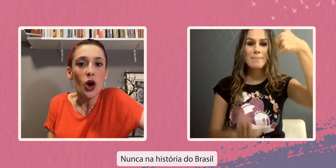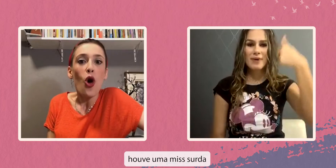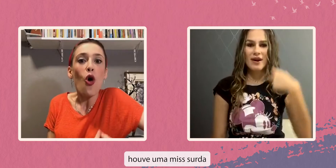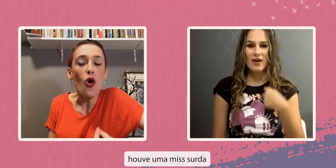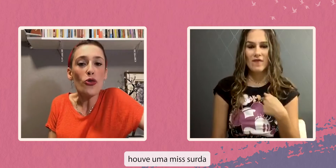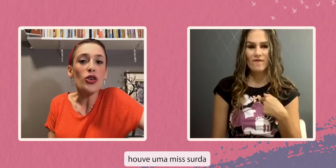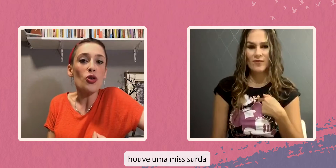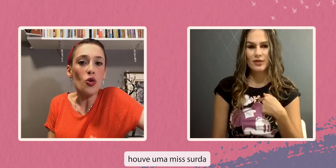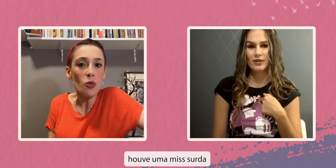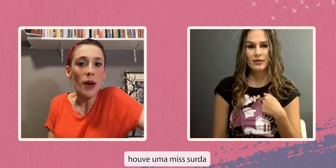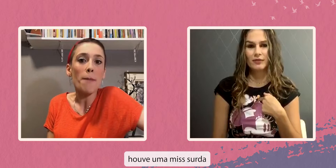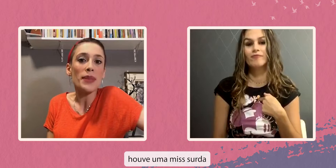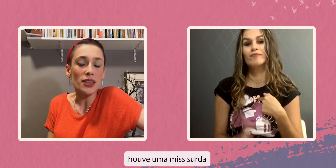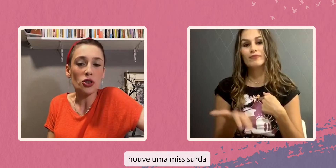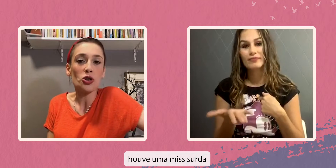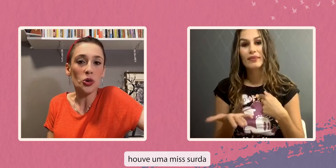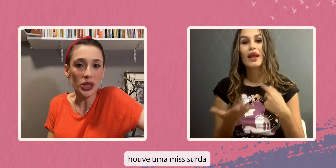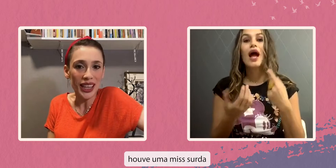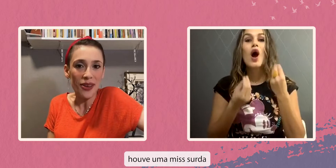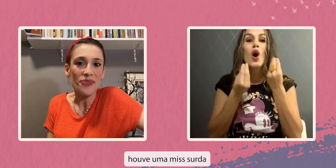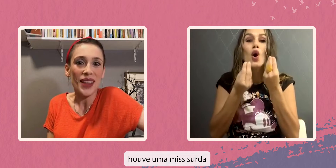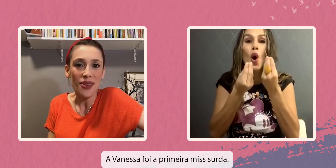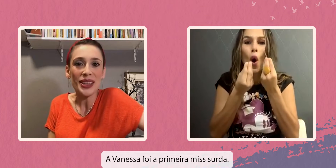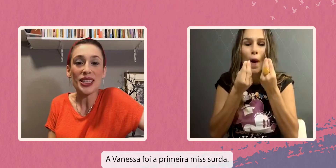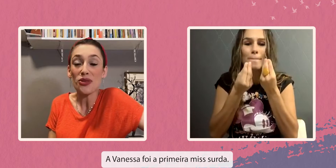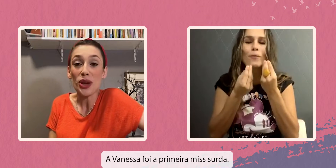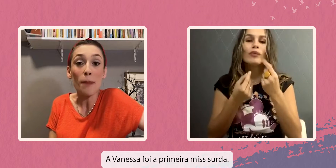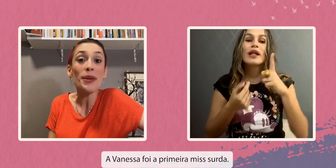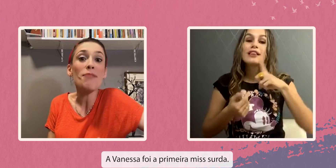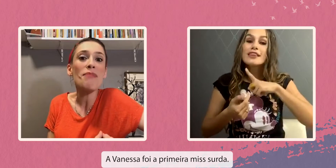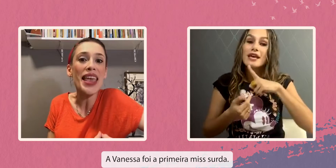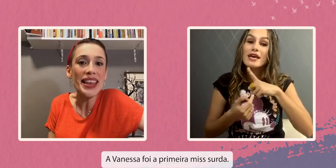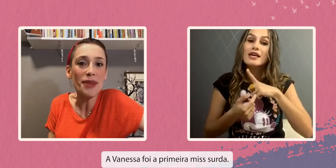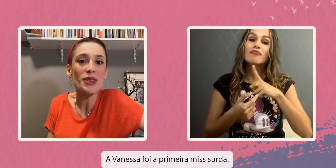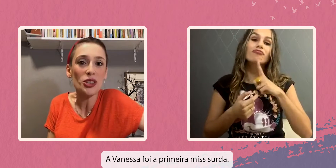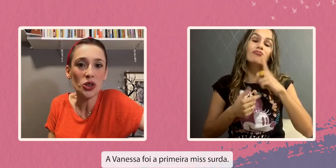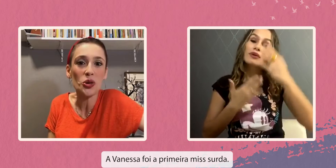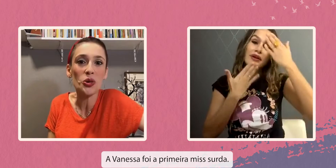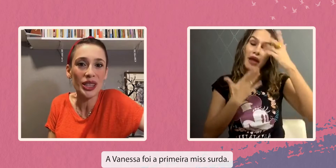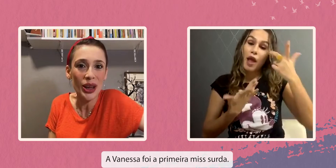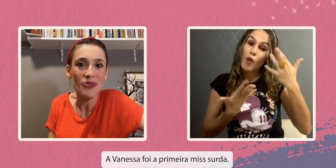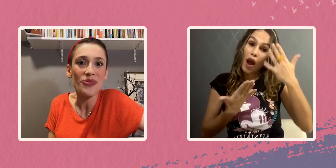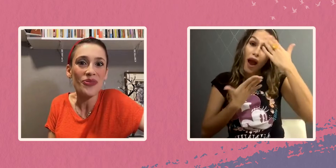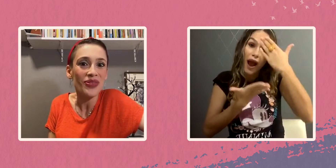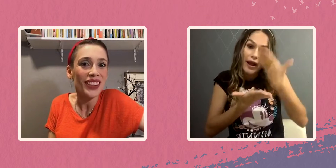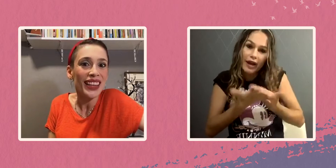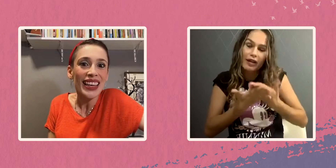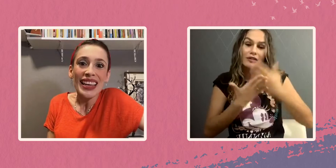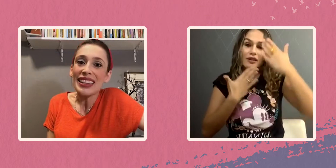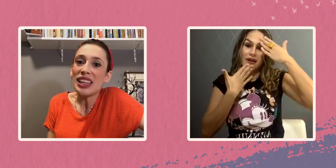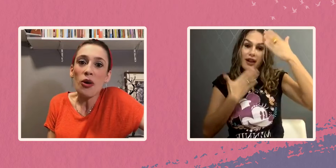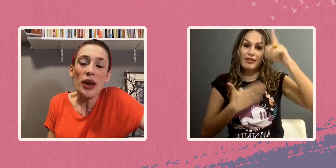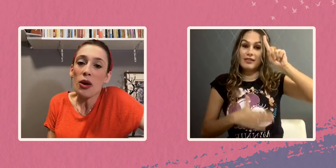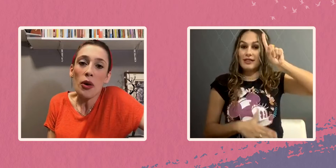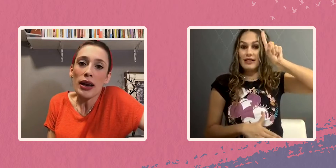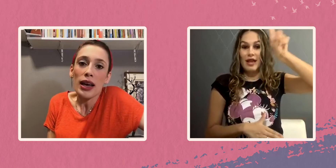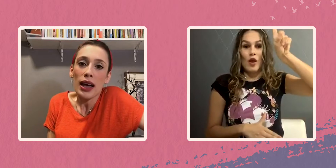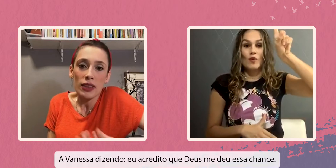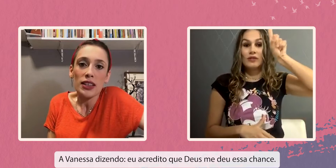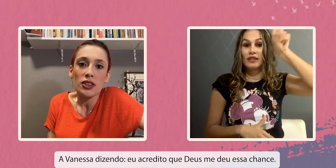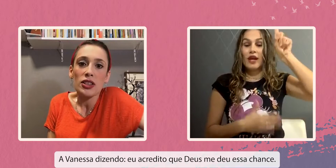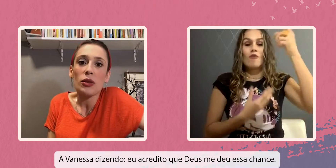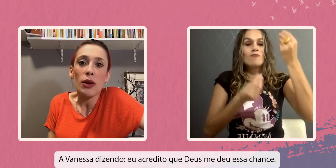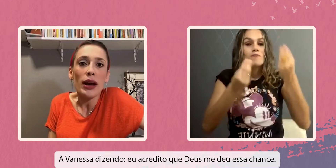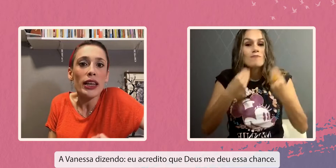Brasil houve uma Miss surda. A Vanessa foi a primeira Miss surda. Então,